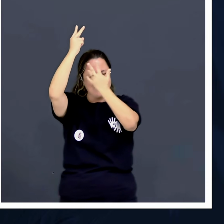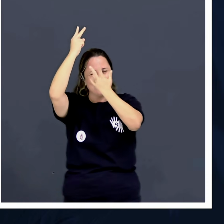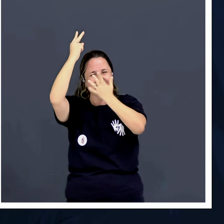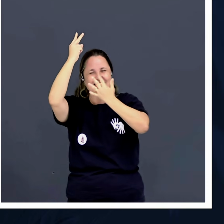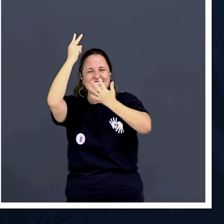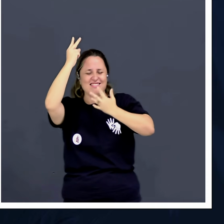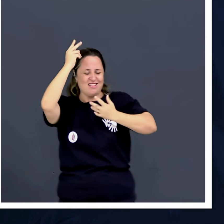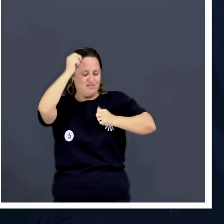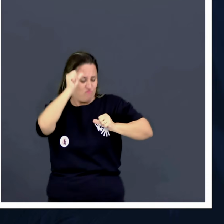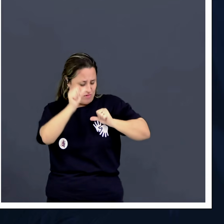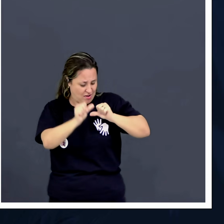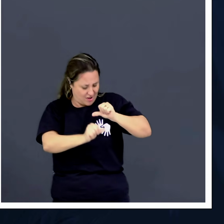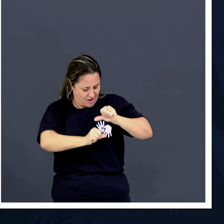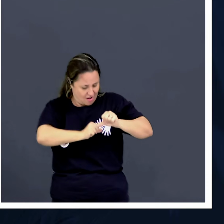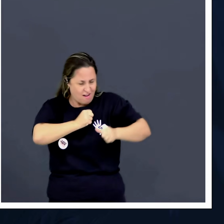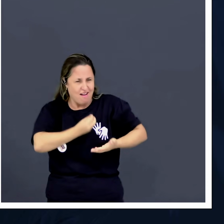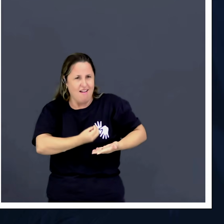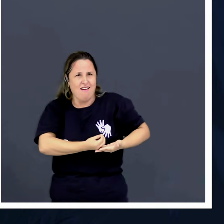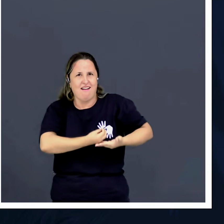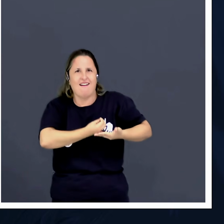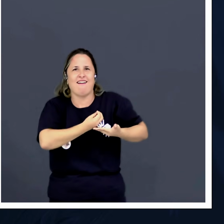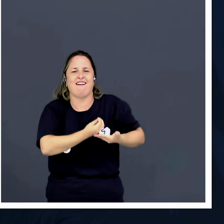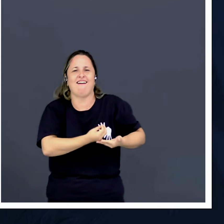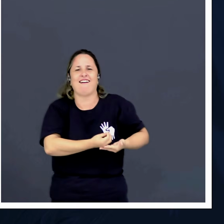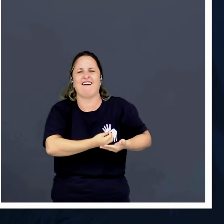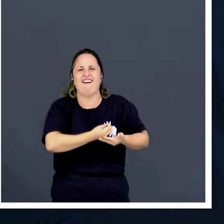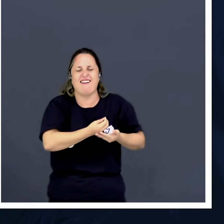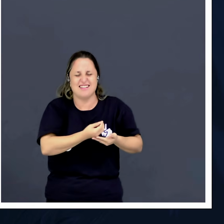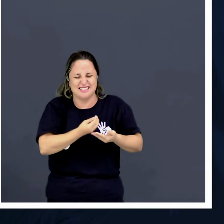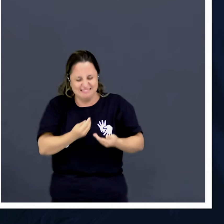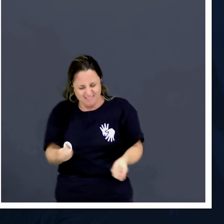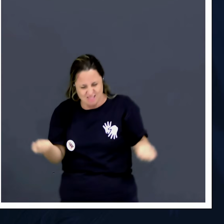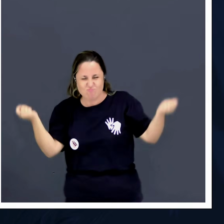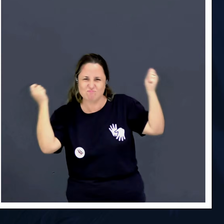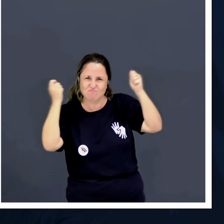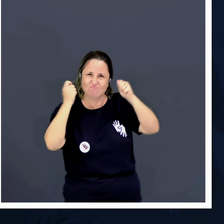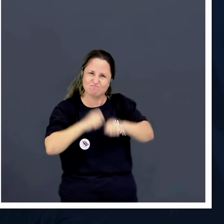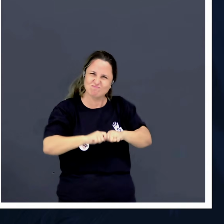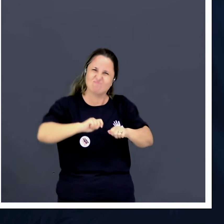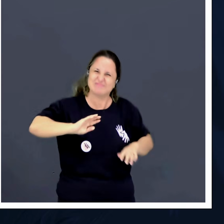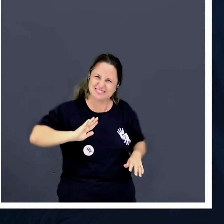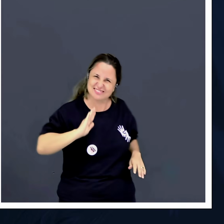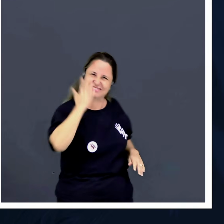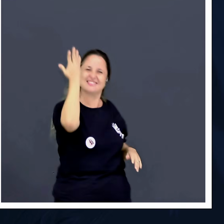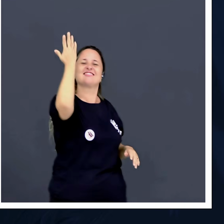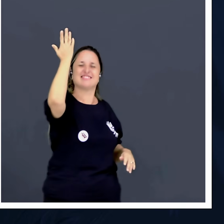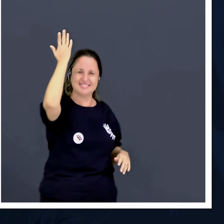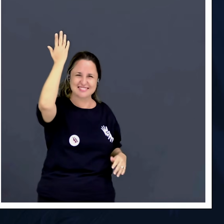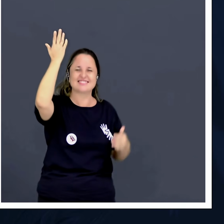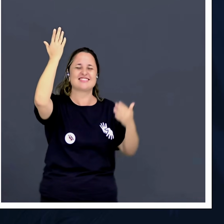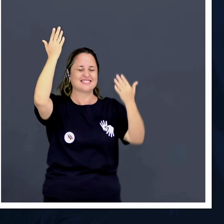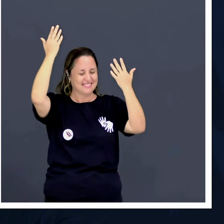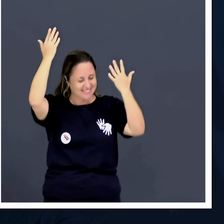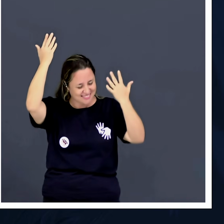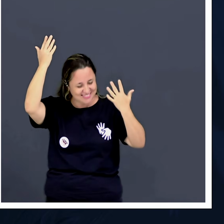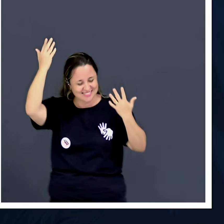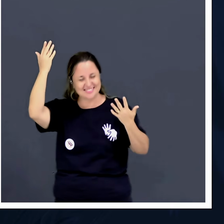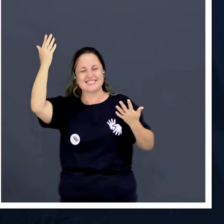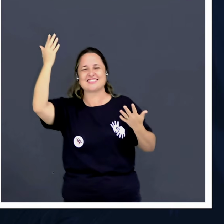o que abre as portas pra mim. Faz o impossível